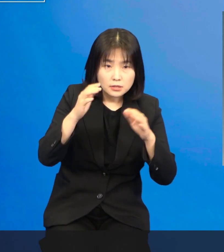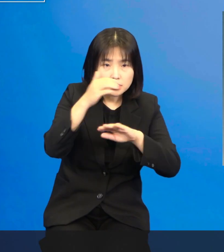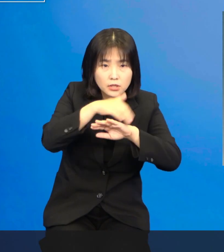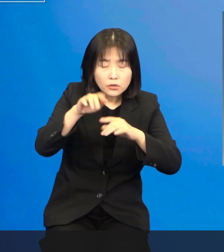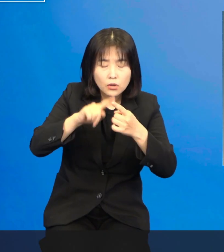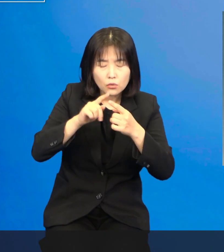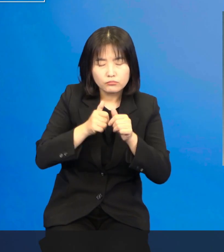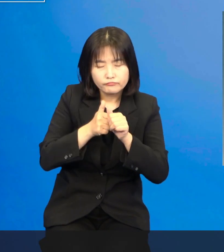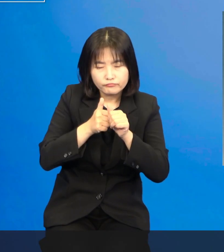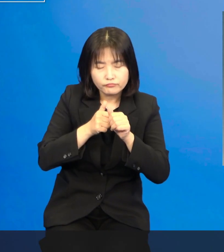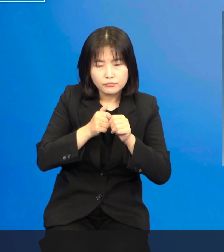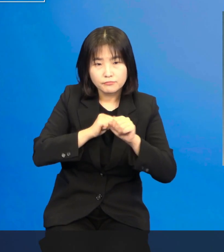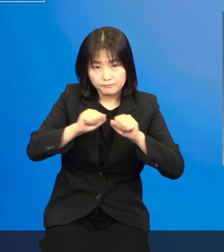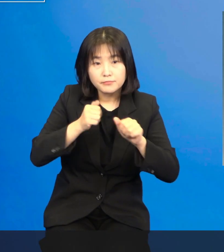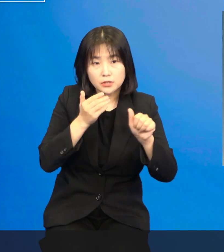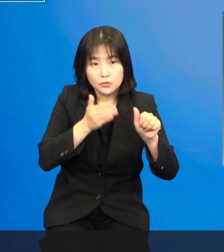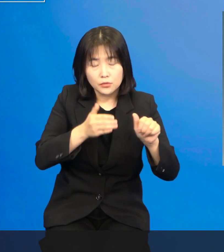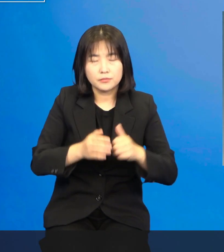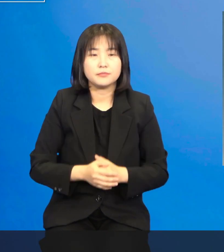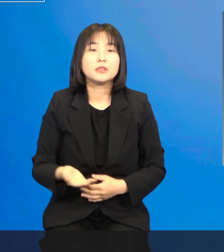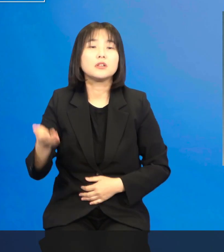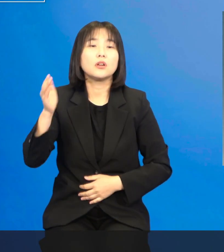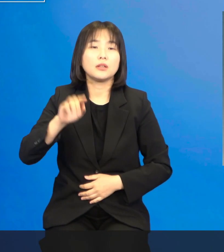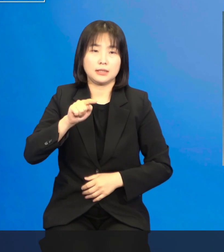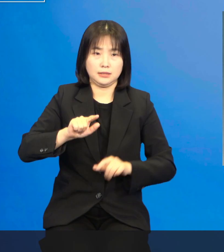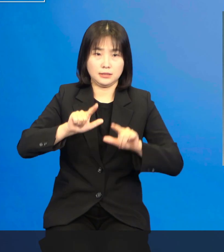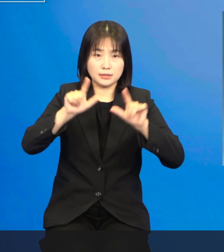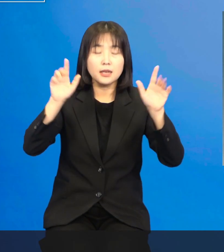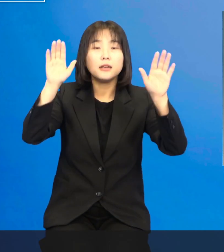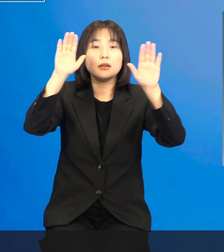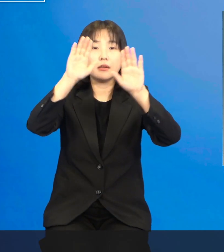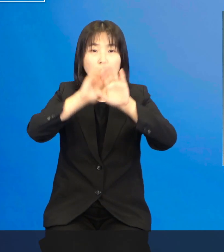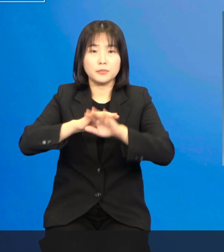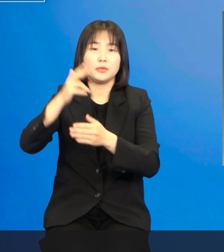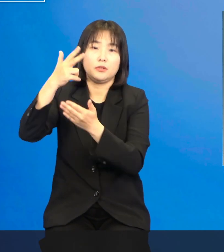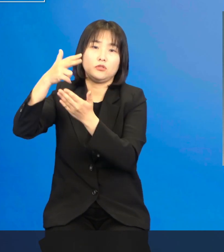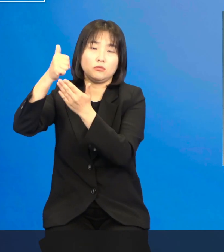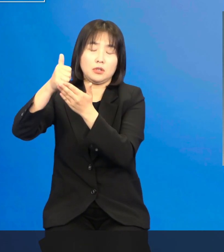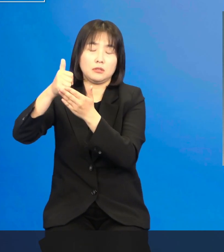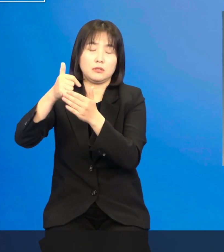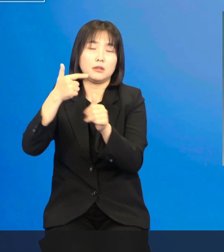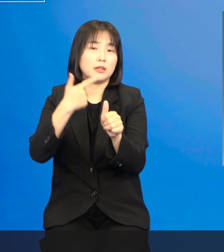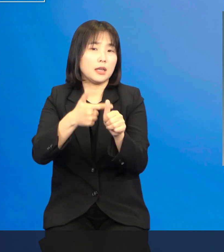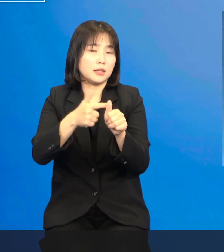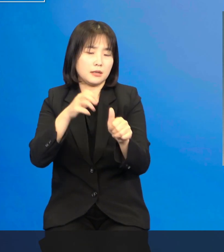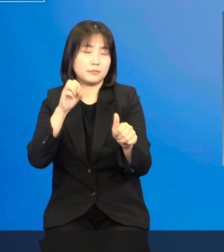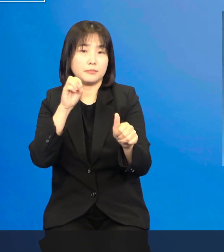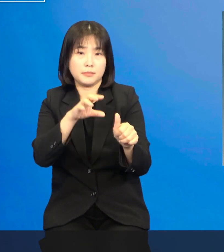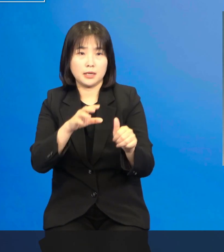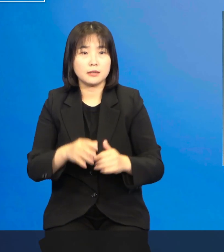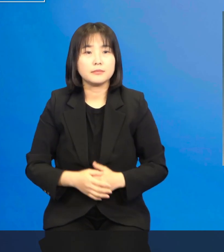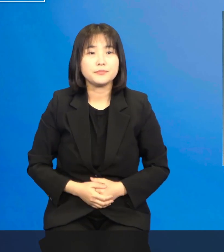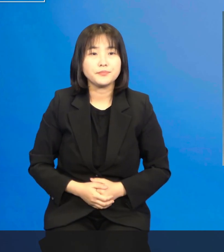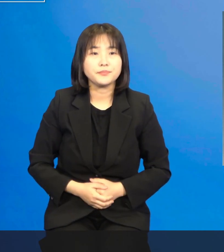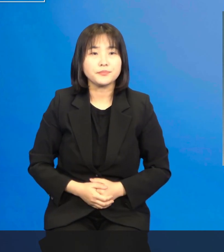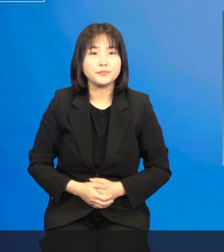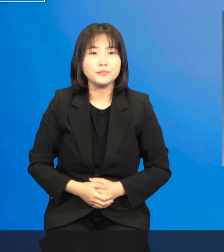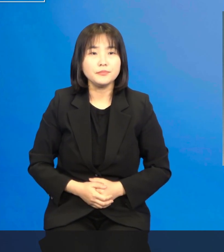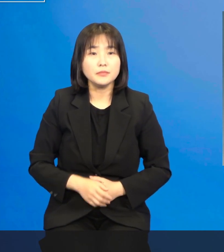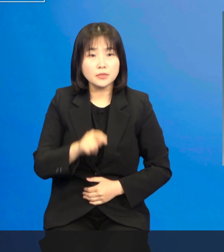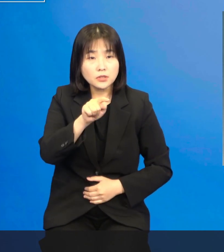일이든지 계획하신 대로 하십시오. 그러나 바로 그날 밤에 주님께서 나단에게